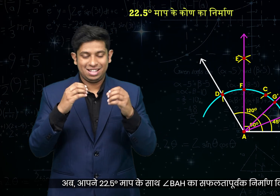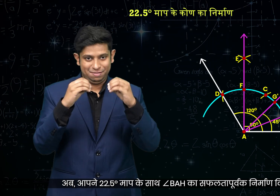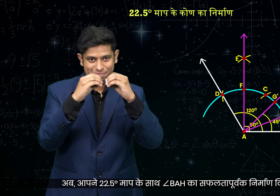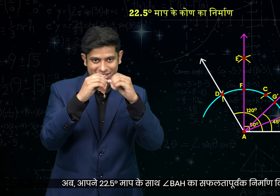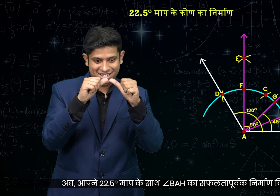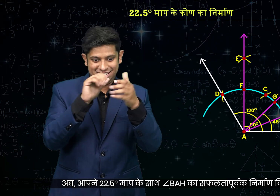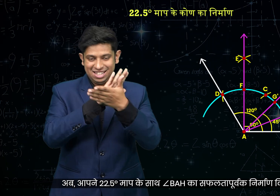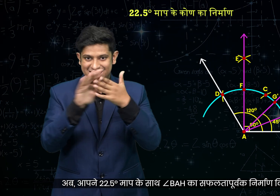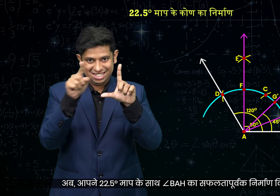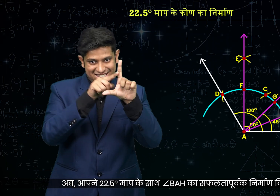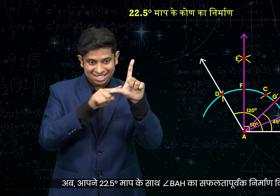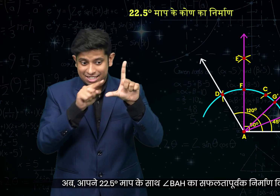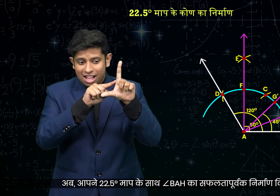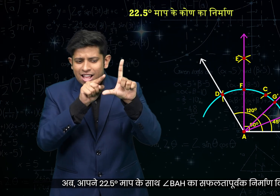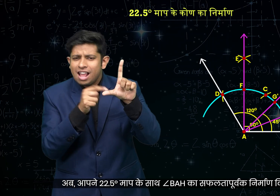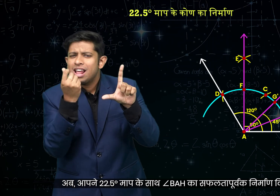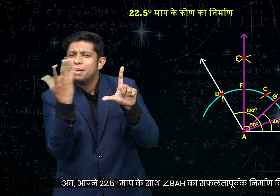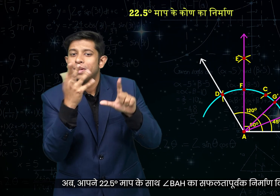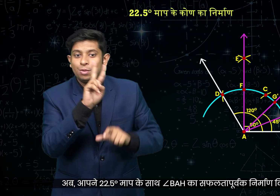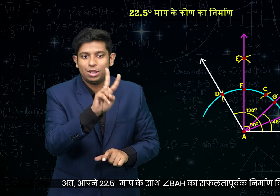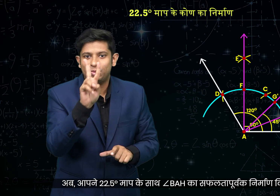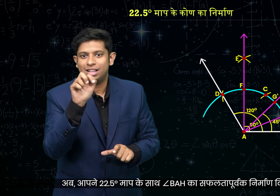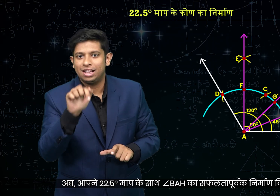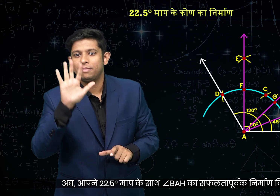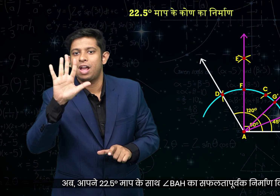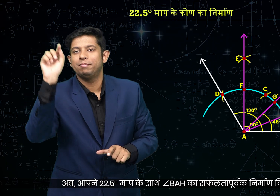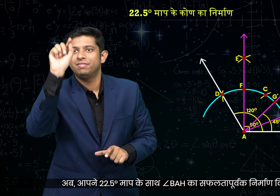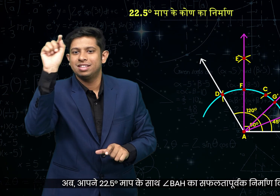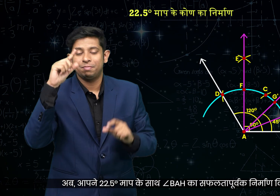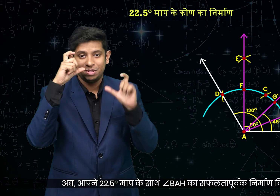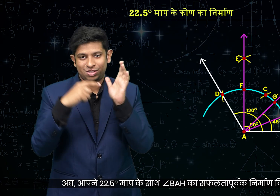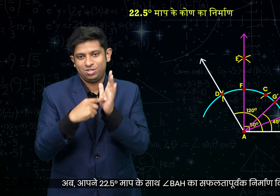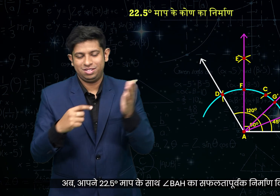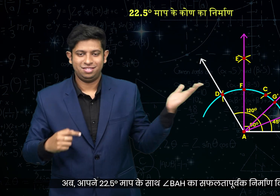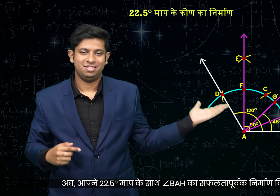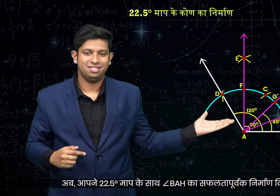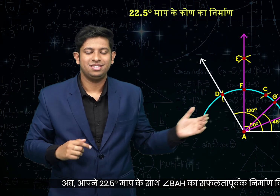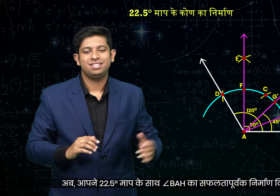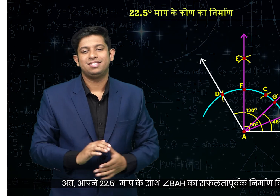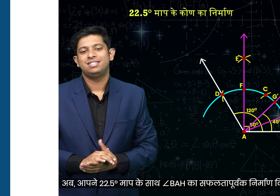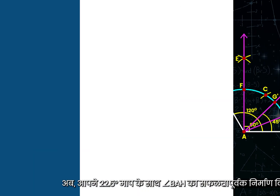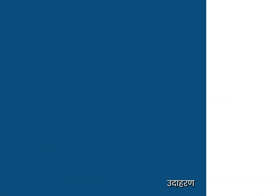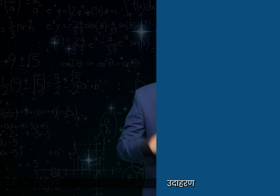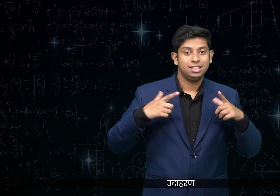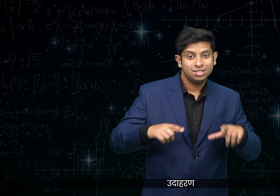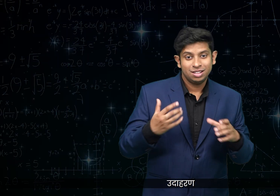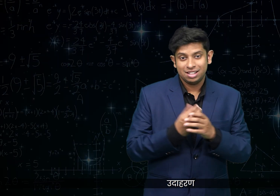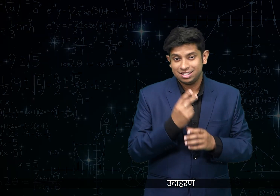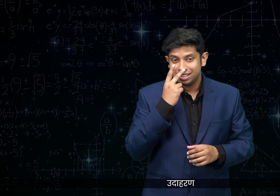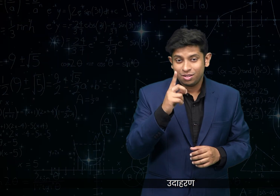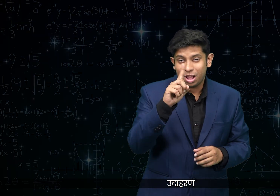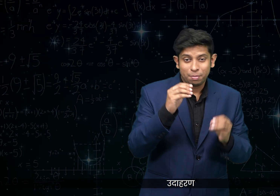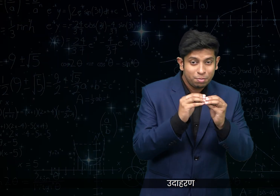डिग्री माप के साथ एंगल B है H का सफलतापूर्वक निर्माण किया है।